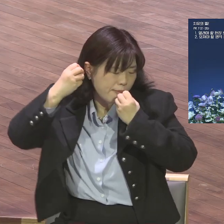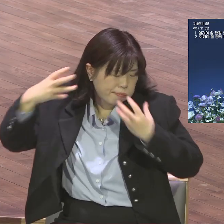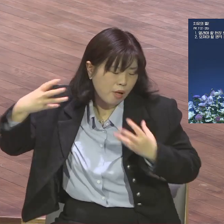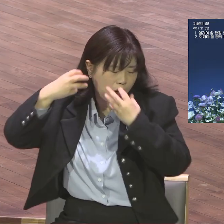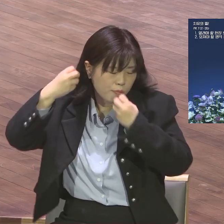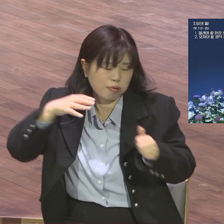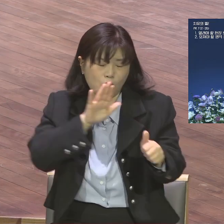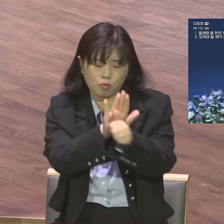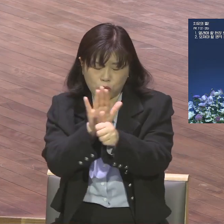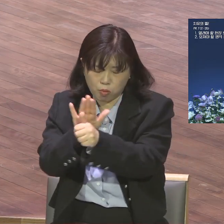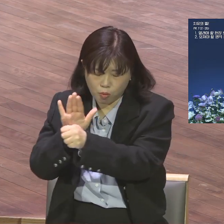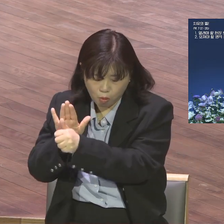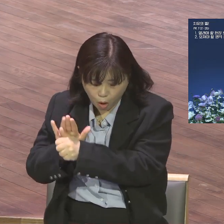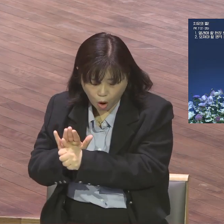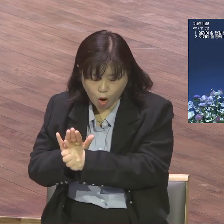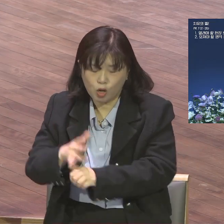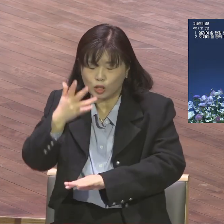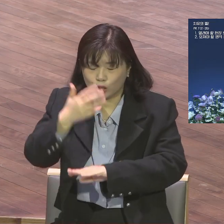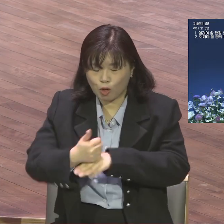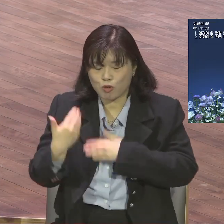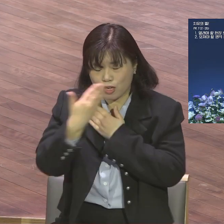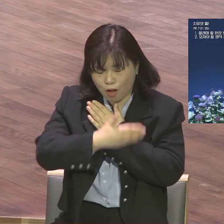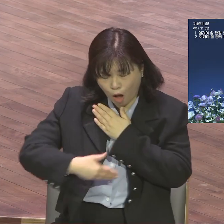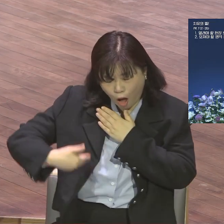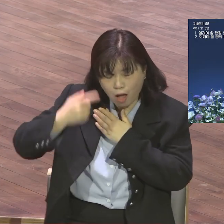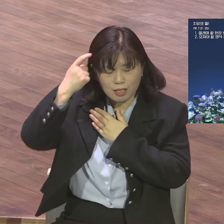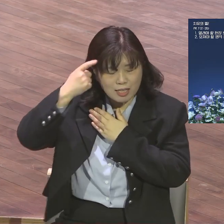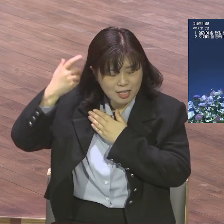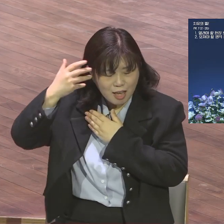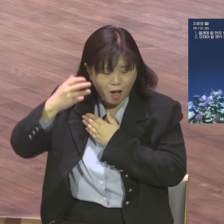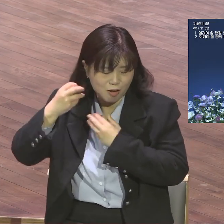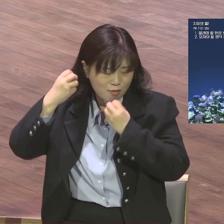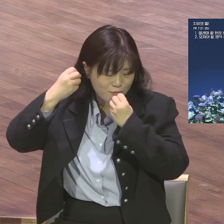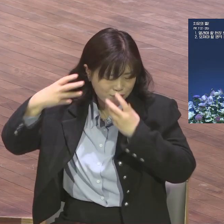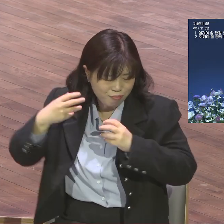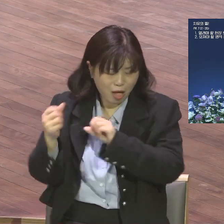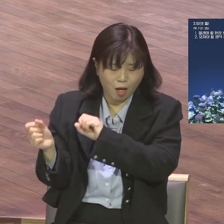해주옵시고 영적으로 육적으로 치유되는 주님의 새로운 에바다가